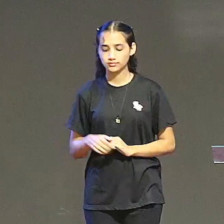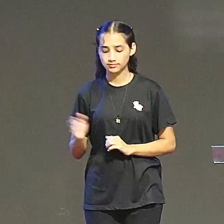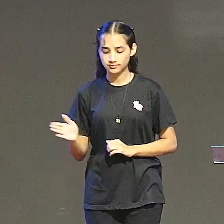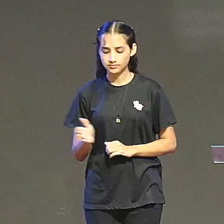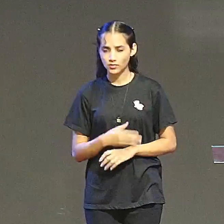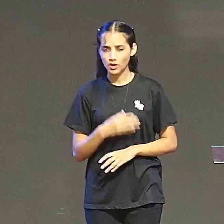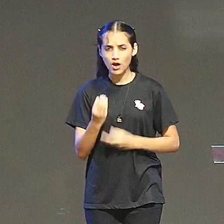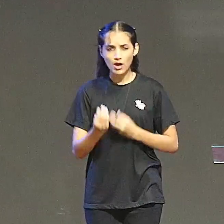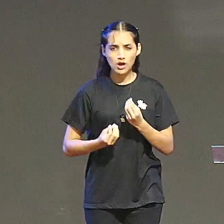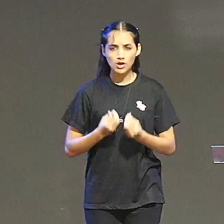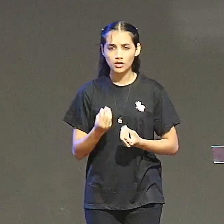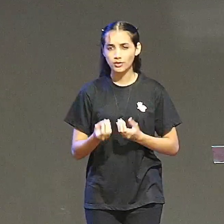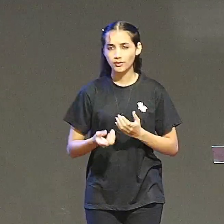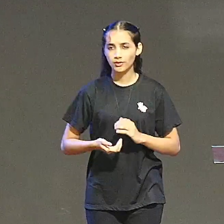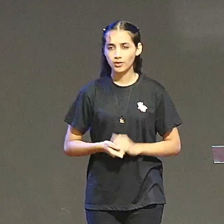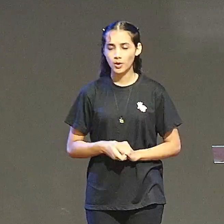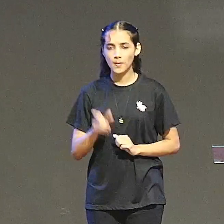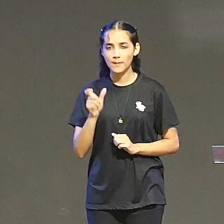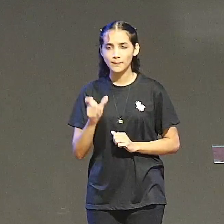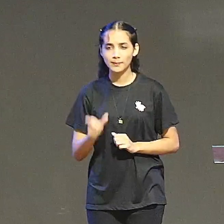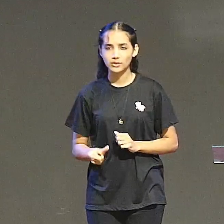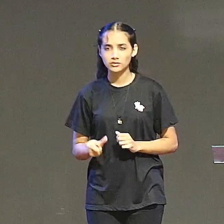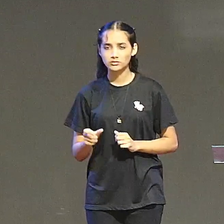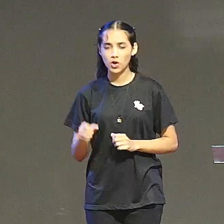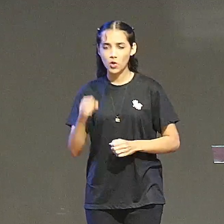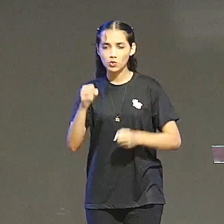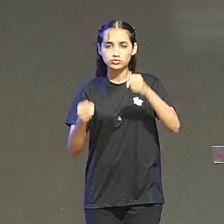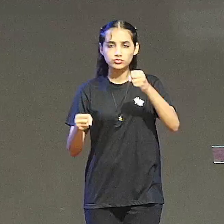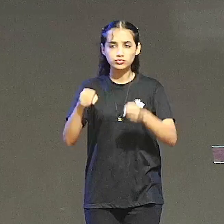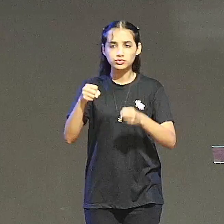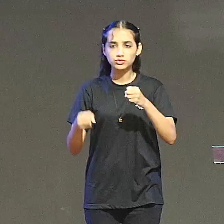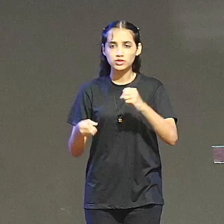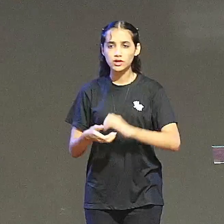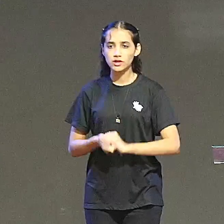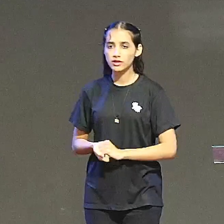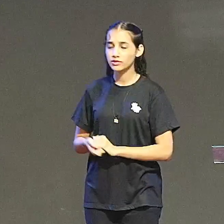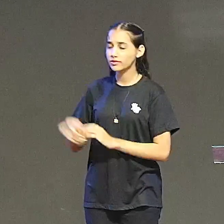assim Senhor arruma a vaga para mim